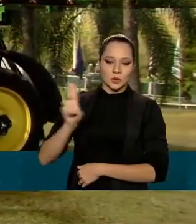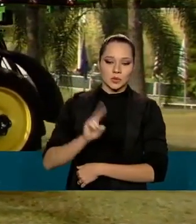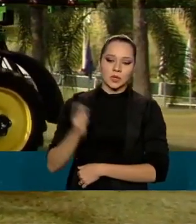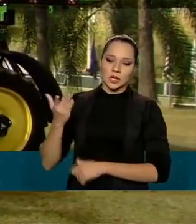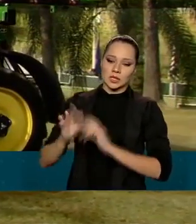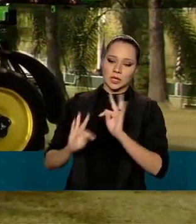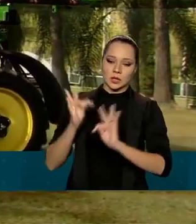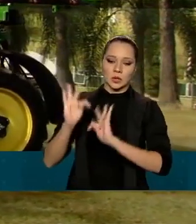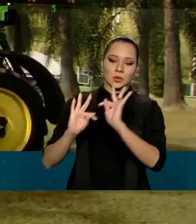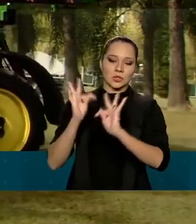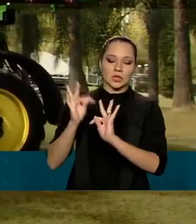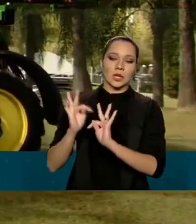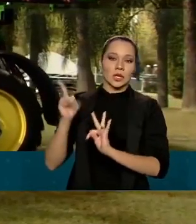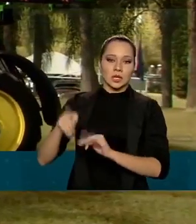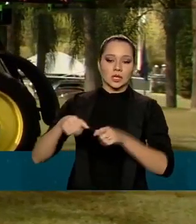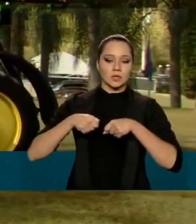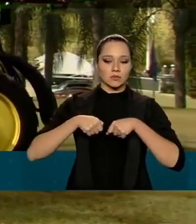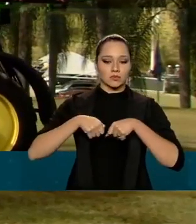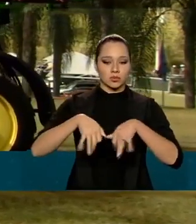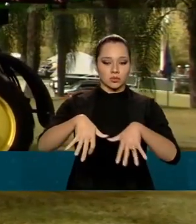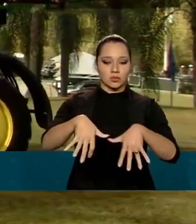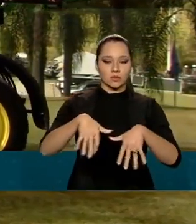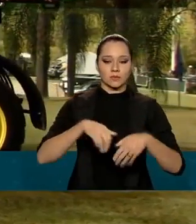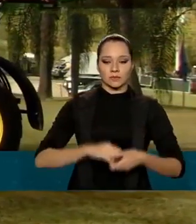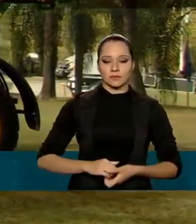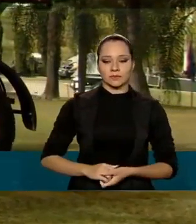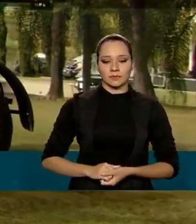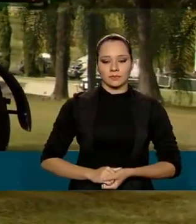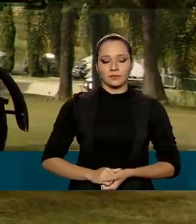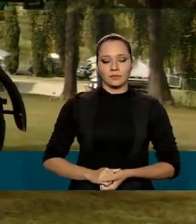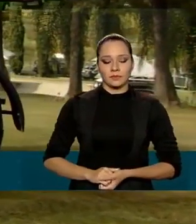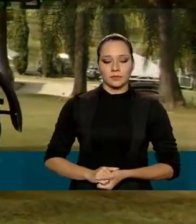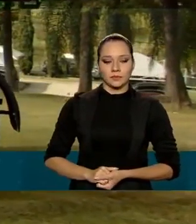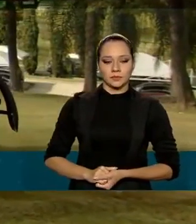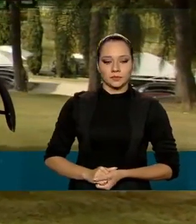dessa tecnologia nesse pulverizador.